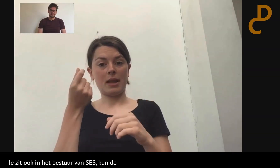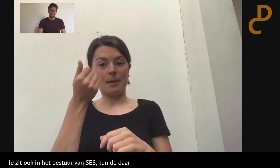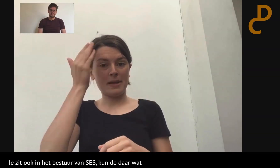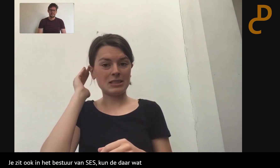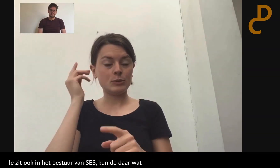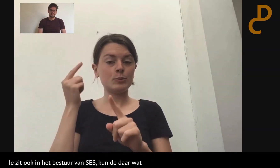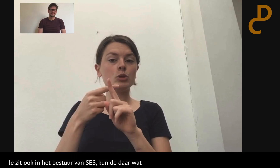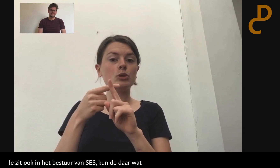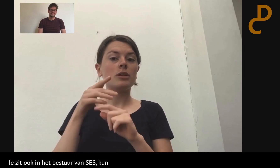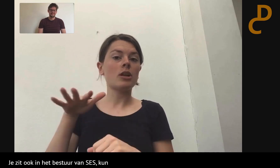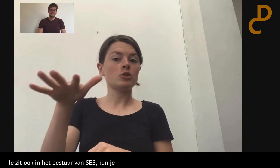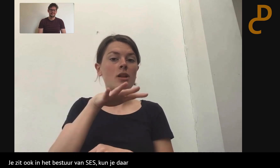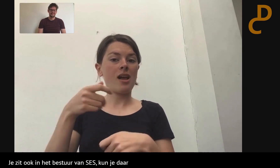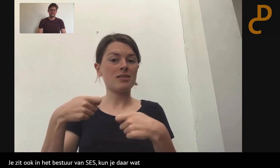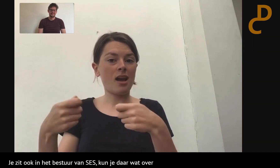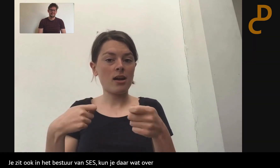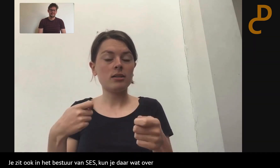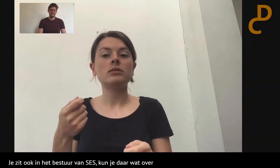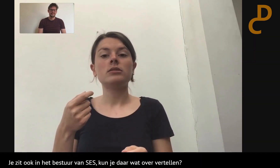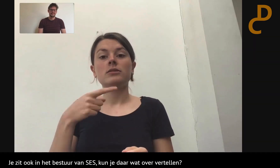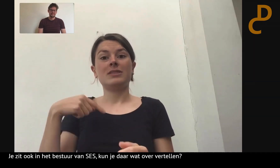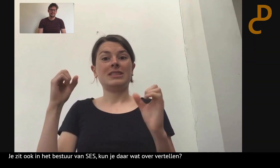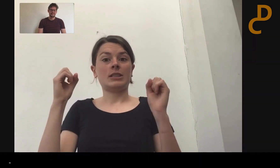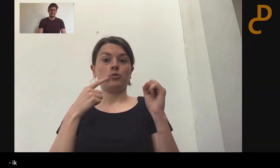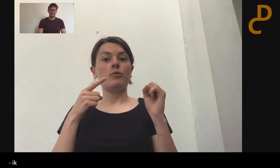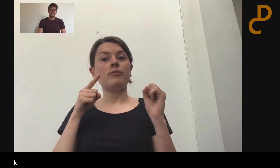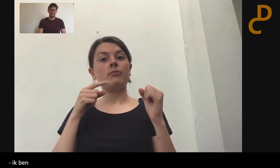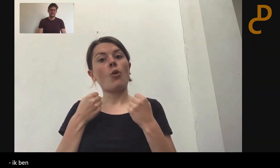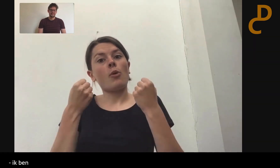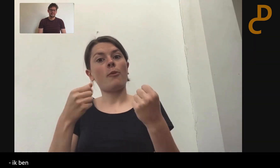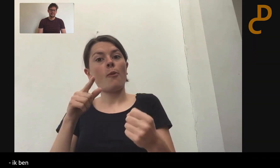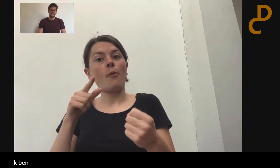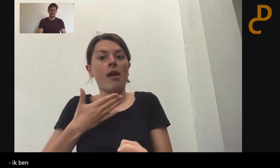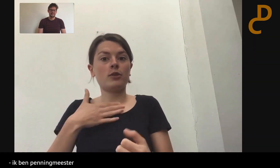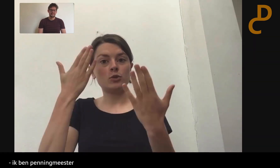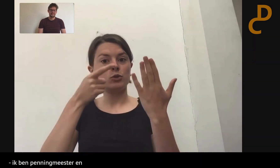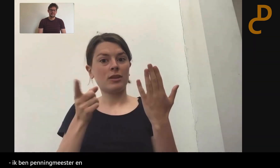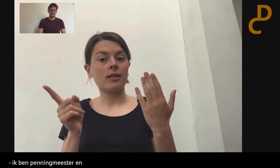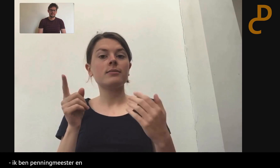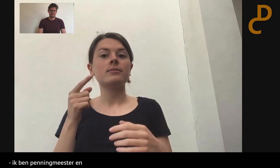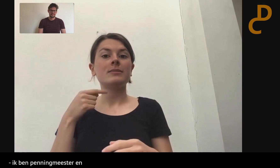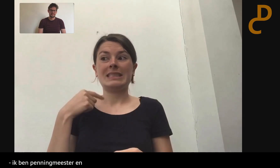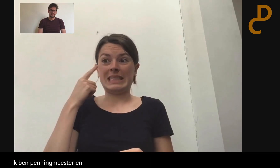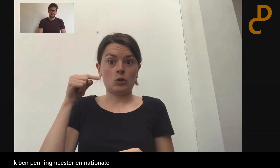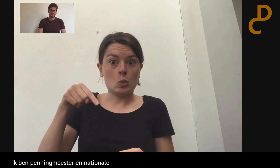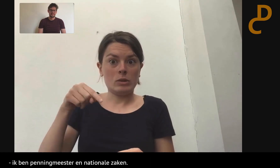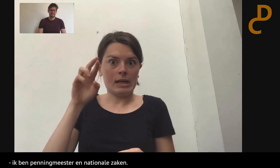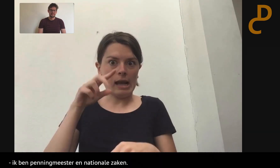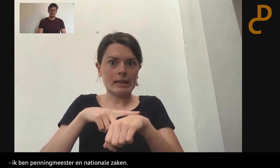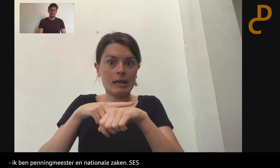Mijn taken zijn penningmeester en nationale zaken. En SES komt op voor dove studenten.